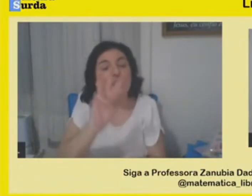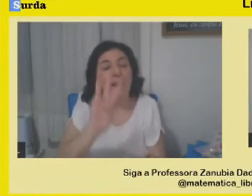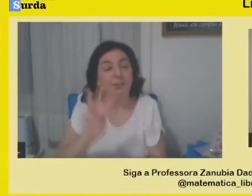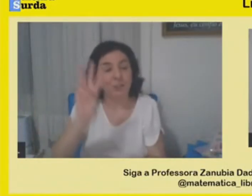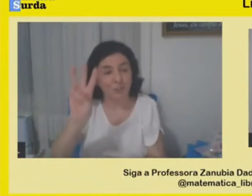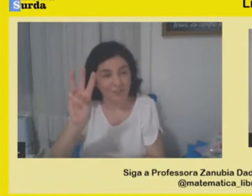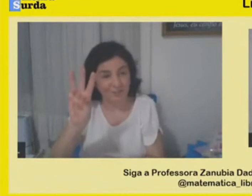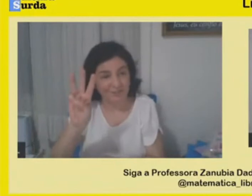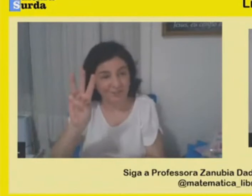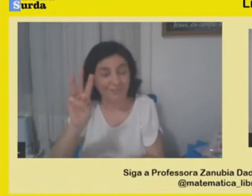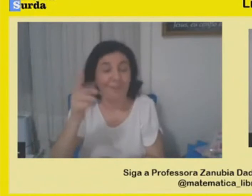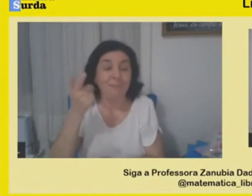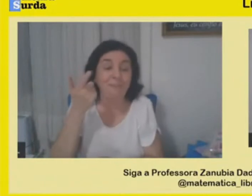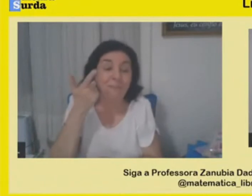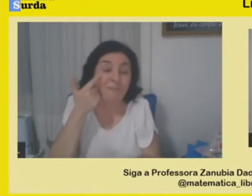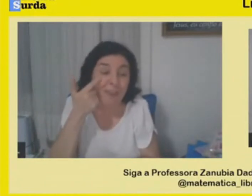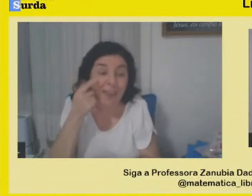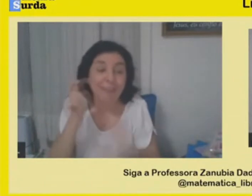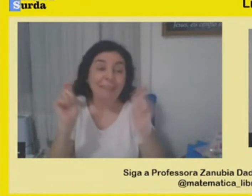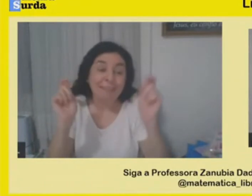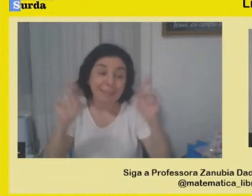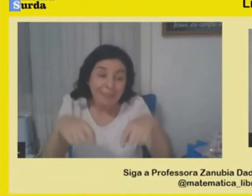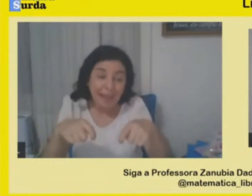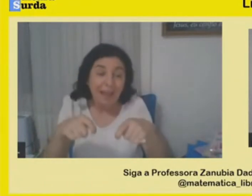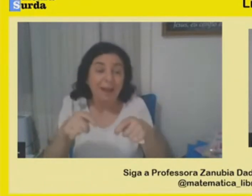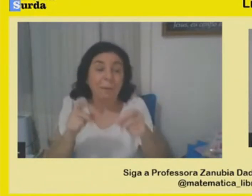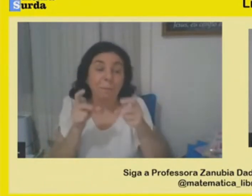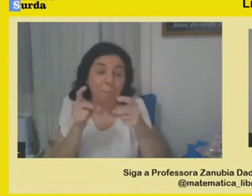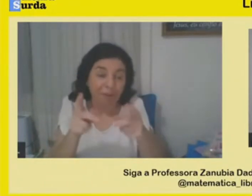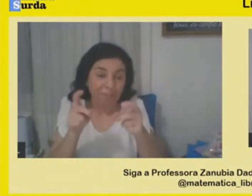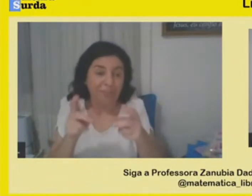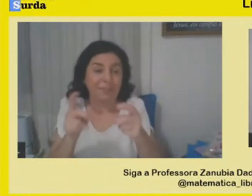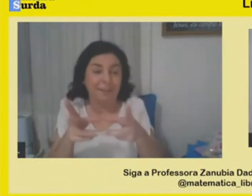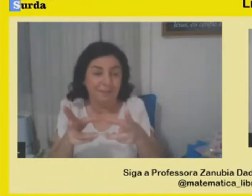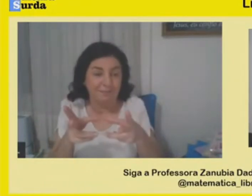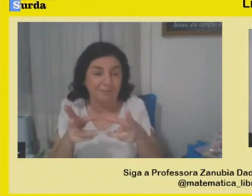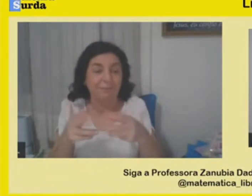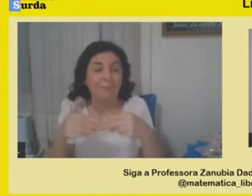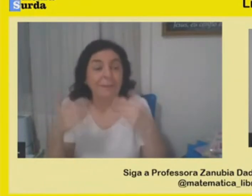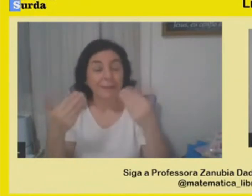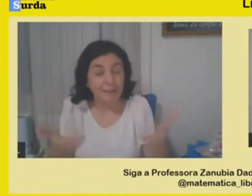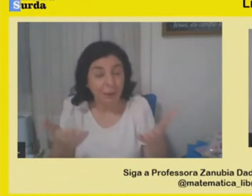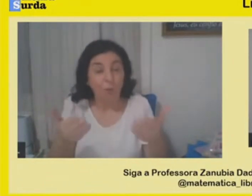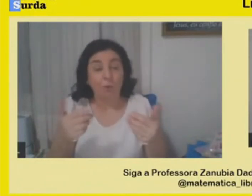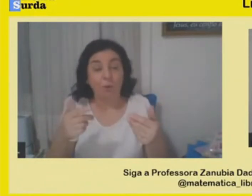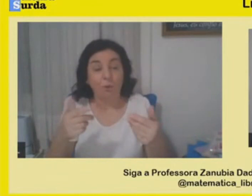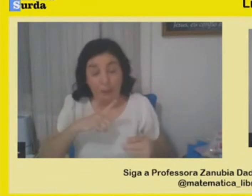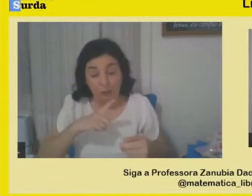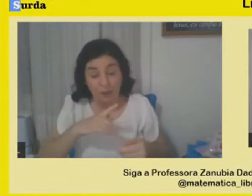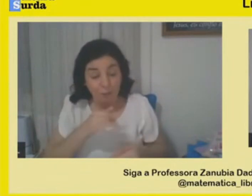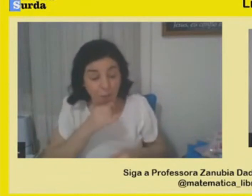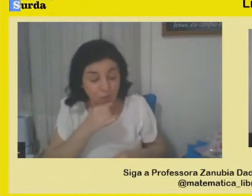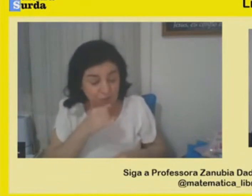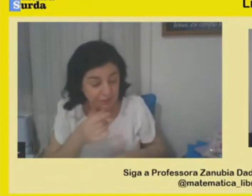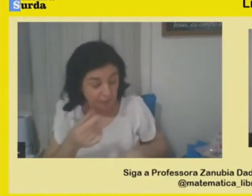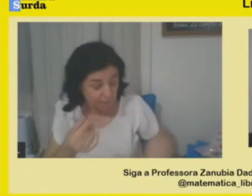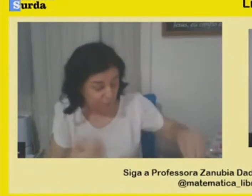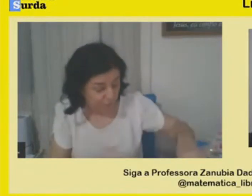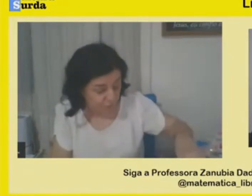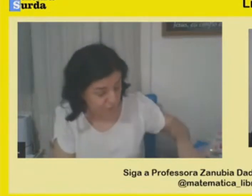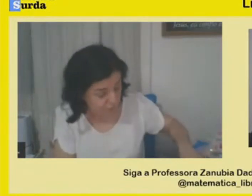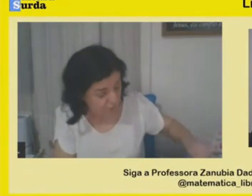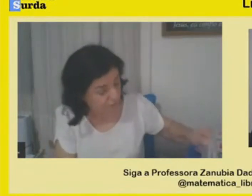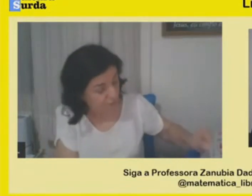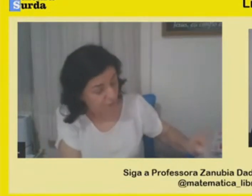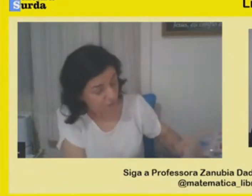a pandemia acabar, talvez eu venda. Mas acho que eu vou colocar num site